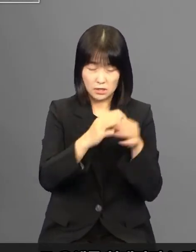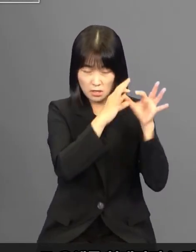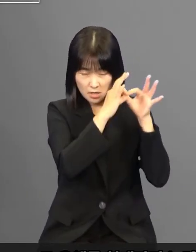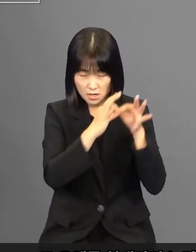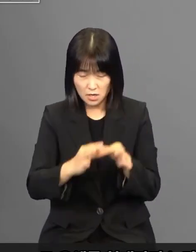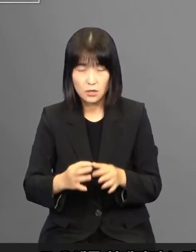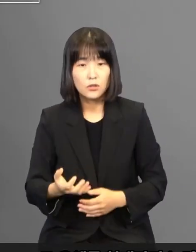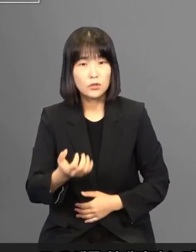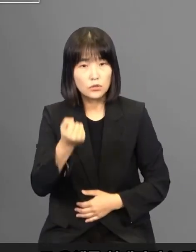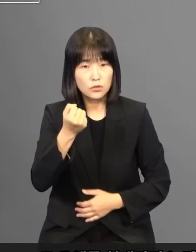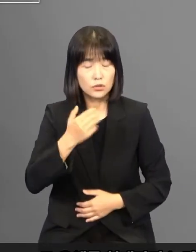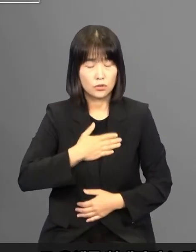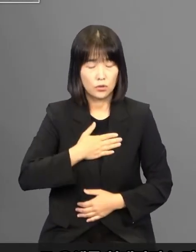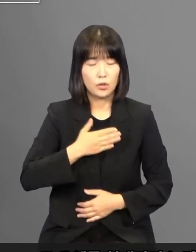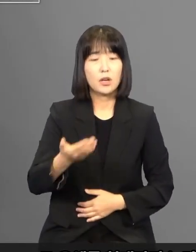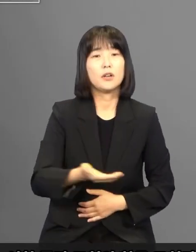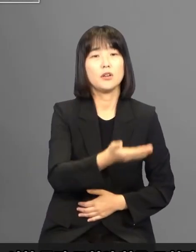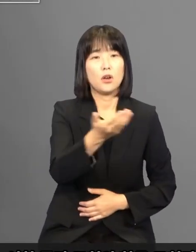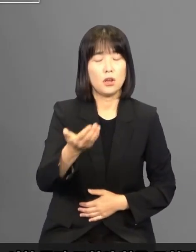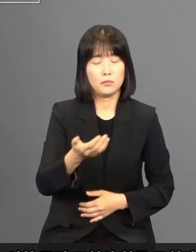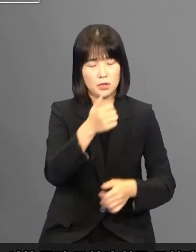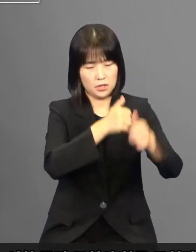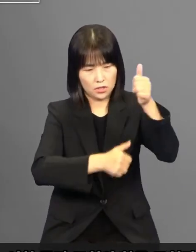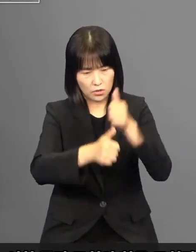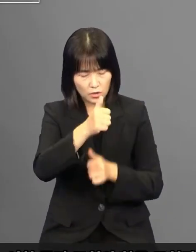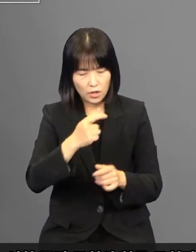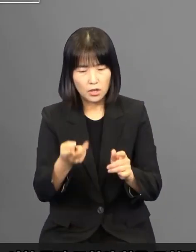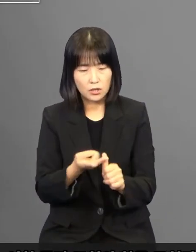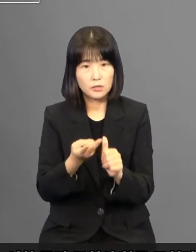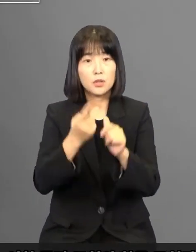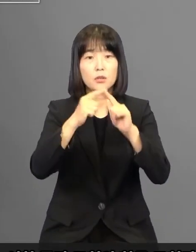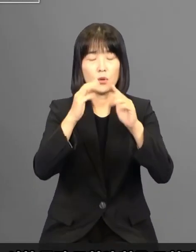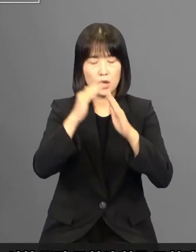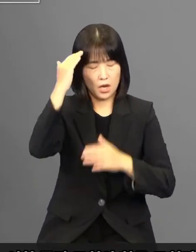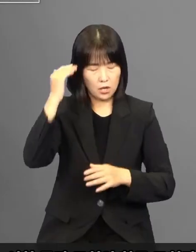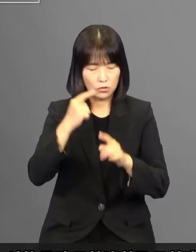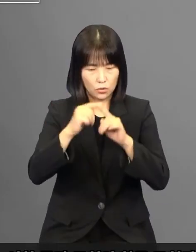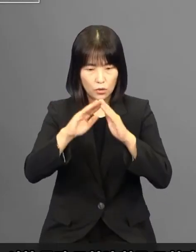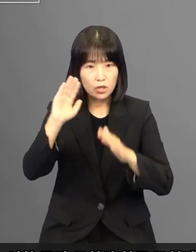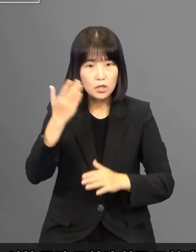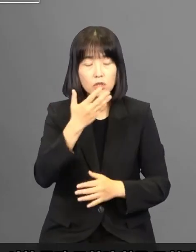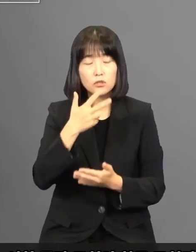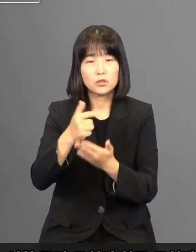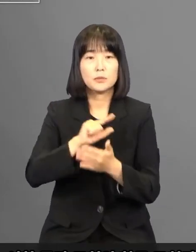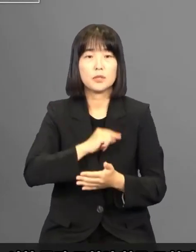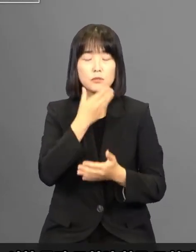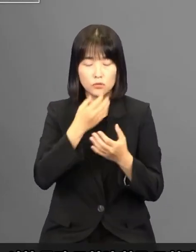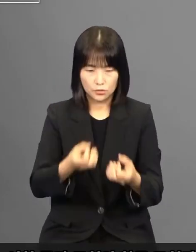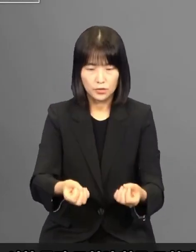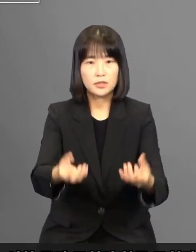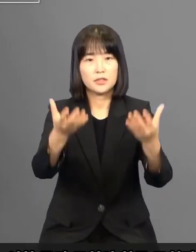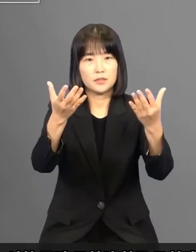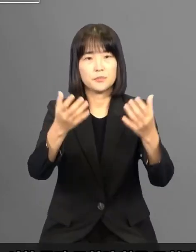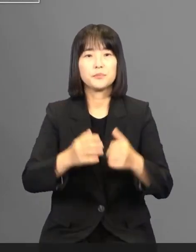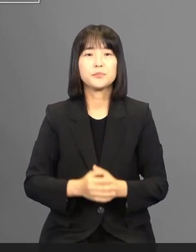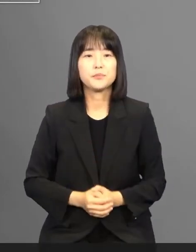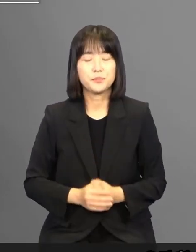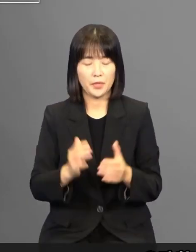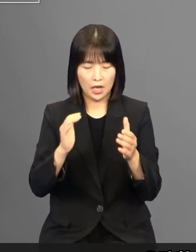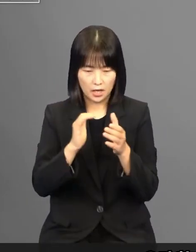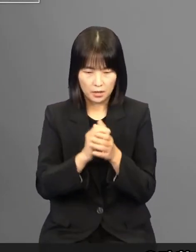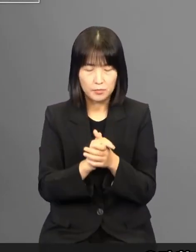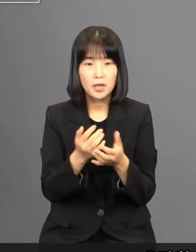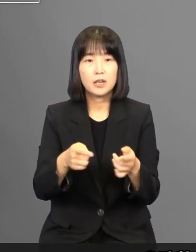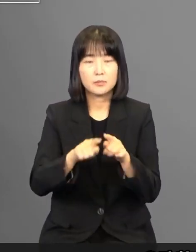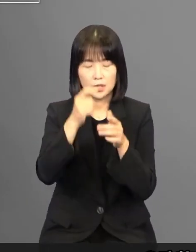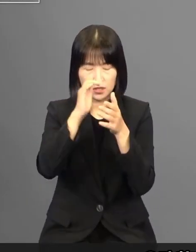여러분들의 자손과 후손과 선한목자교회와 한국교회가 되기를 주님의 이름으로 축원드립니다. 아멘. 우리